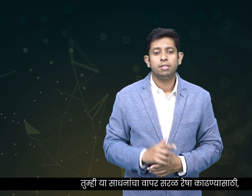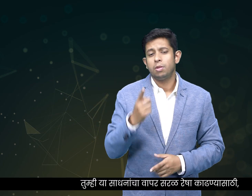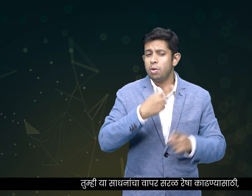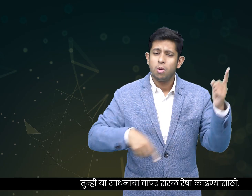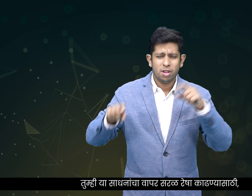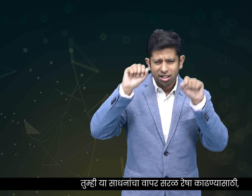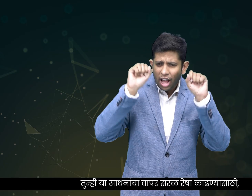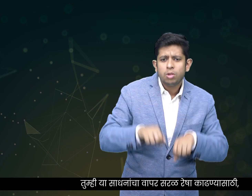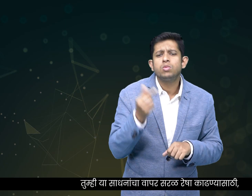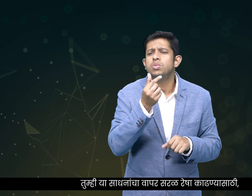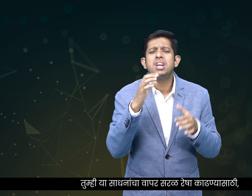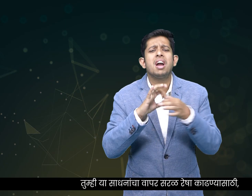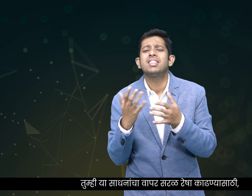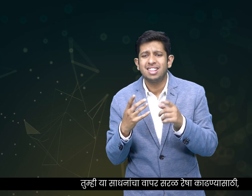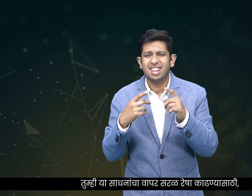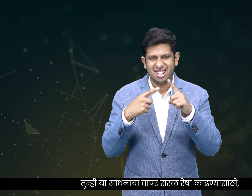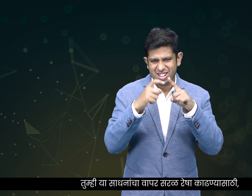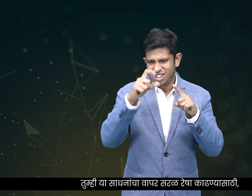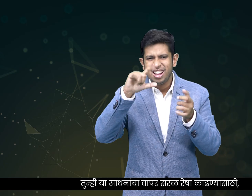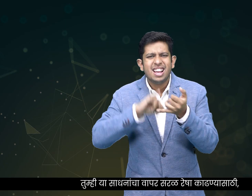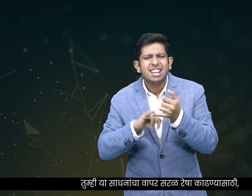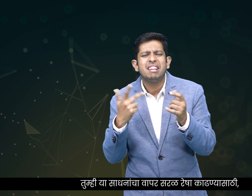तुम्ही या साधनांचा वापर सरळ रेषा काढण्यासाठी,